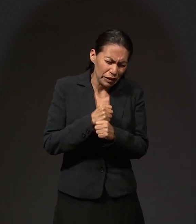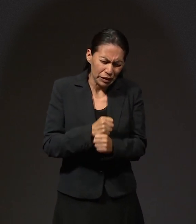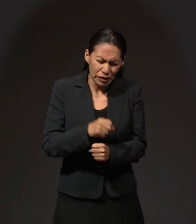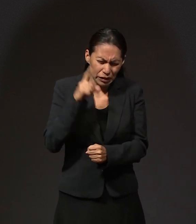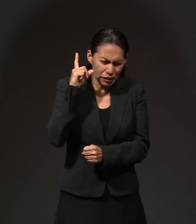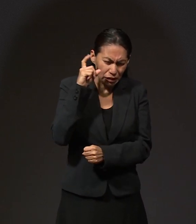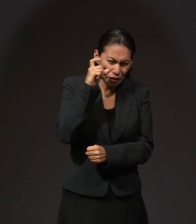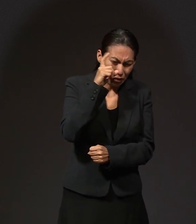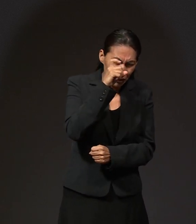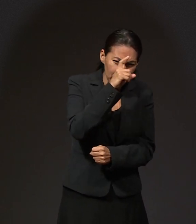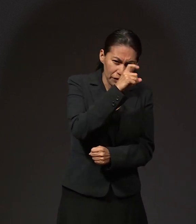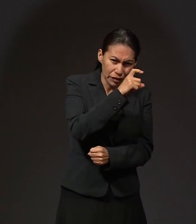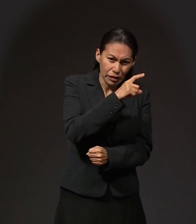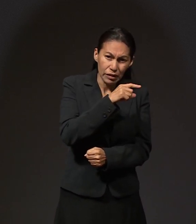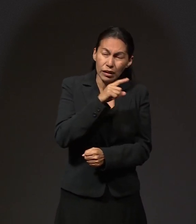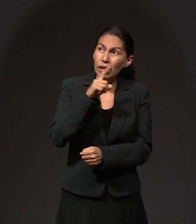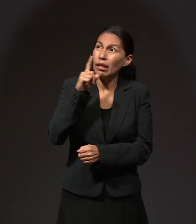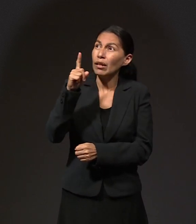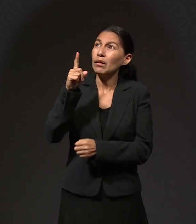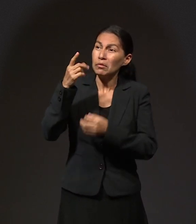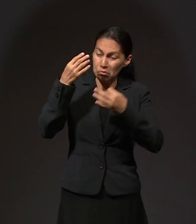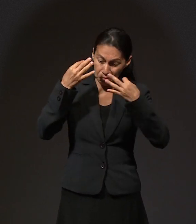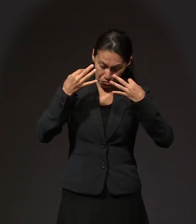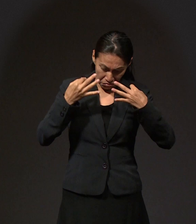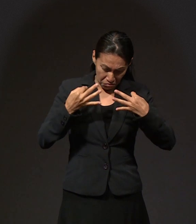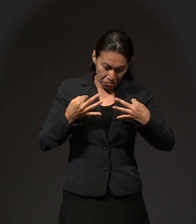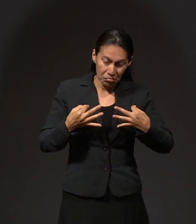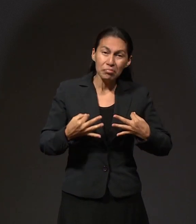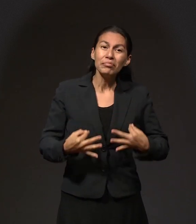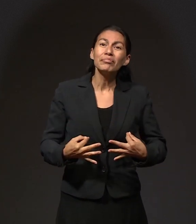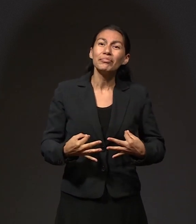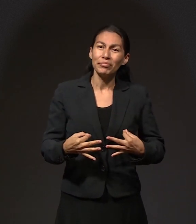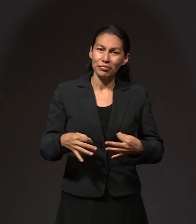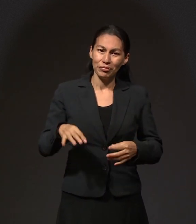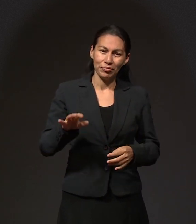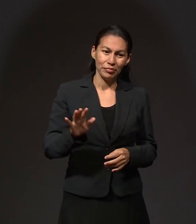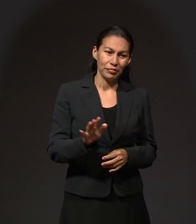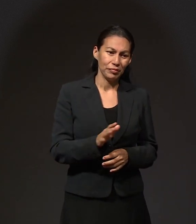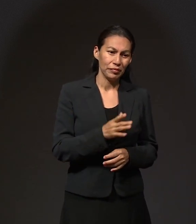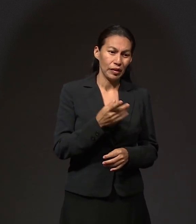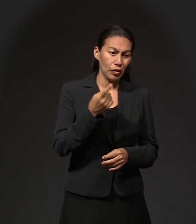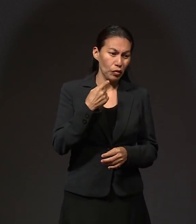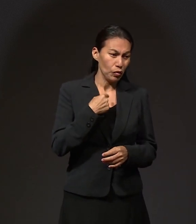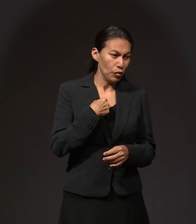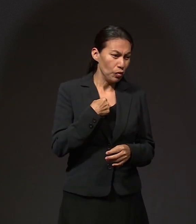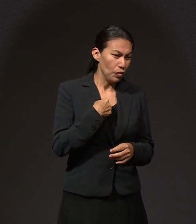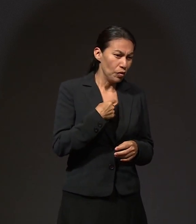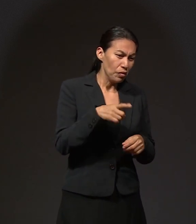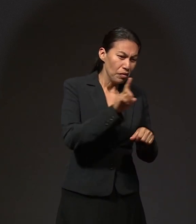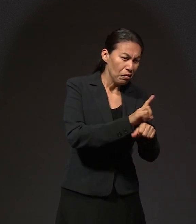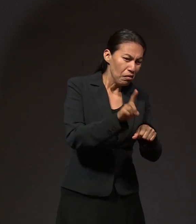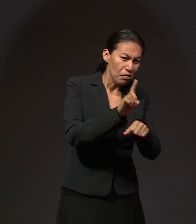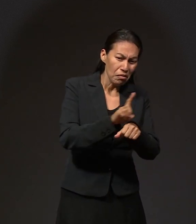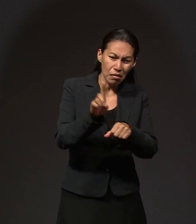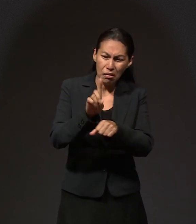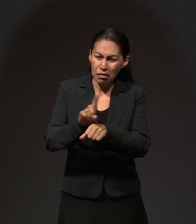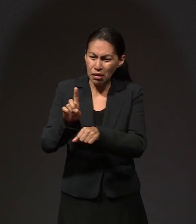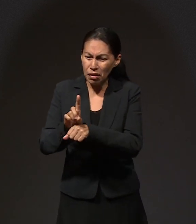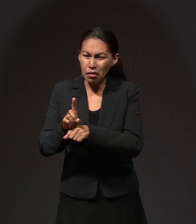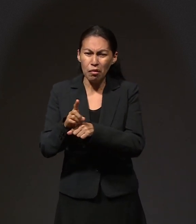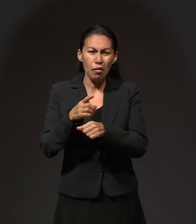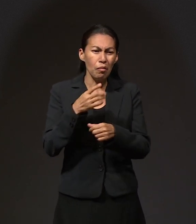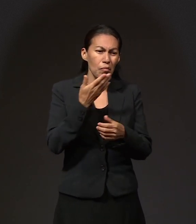haces hasta lo imposible Para que yo esté muy bien Limpio a diario